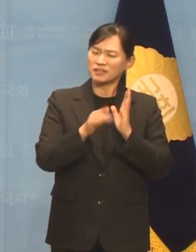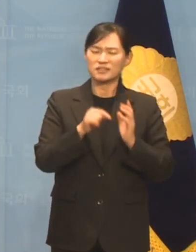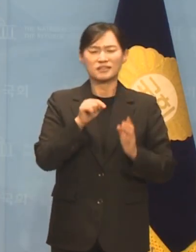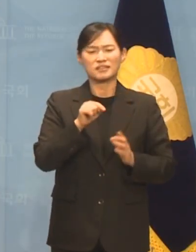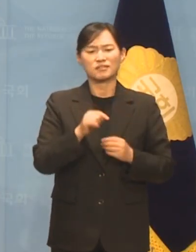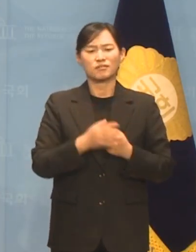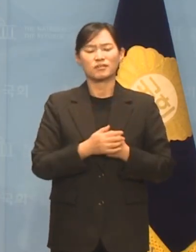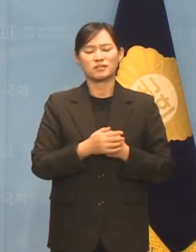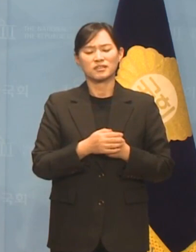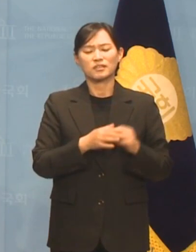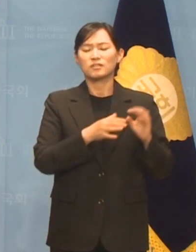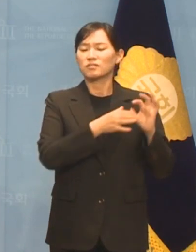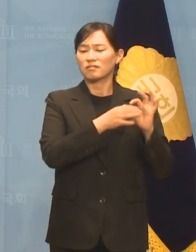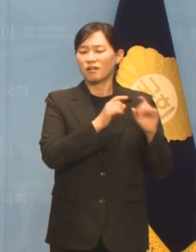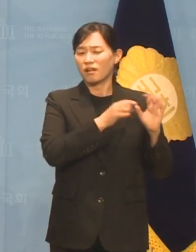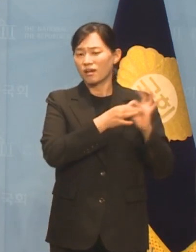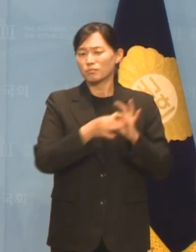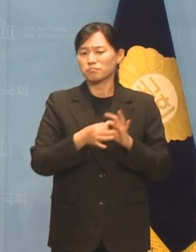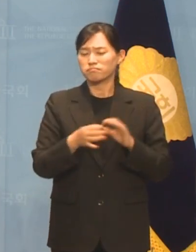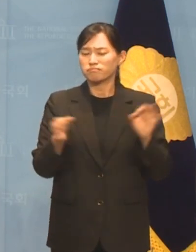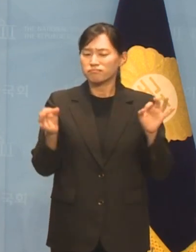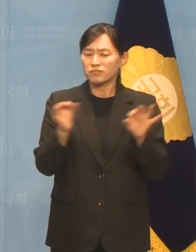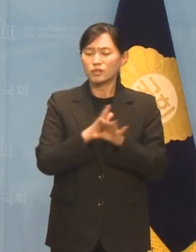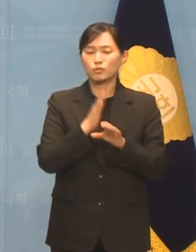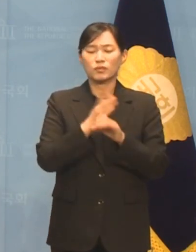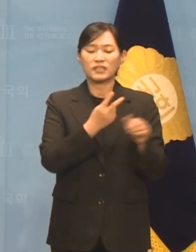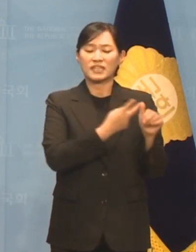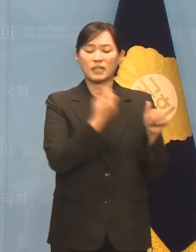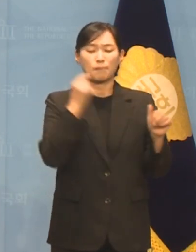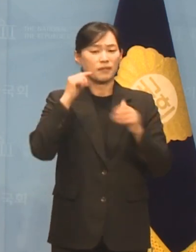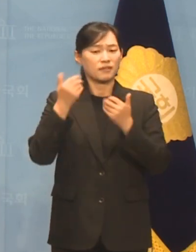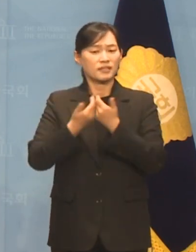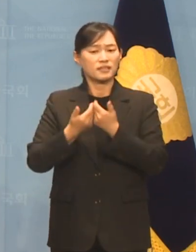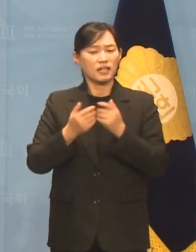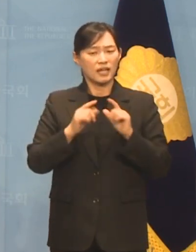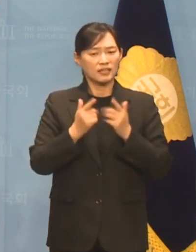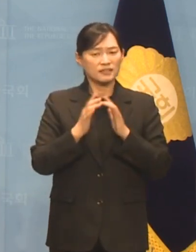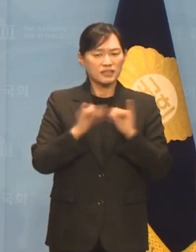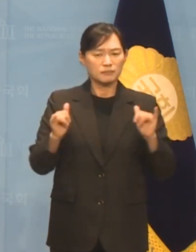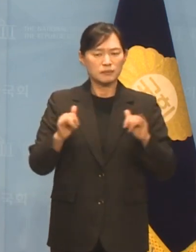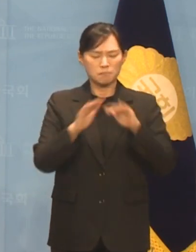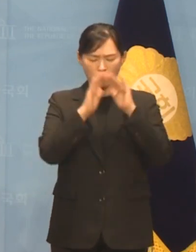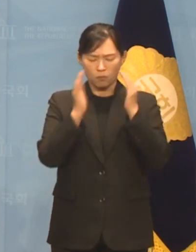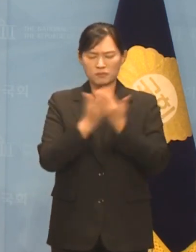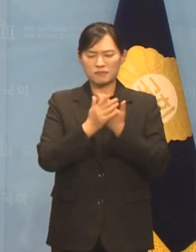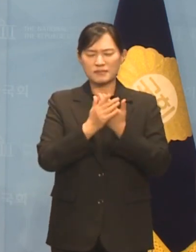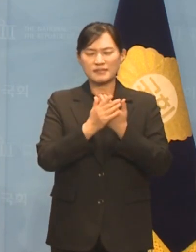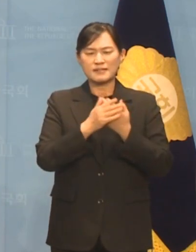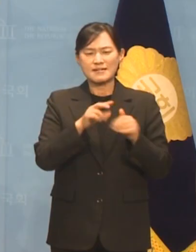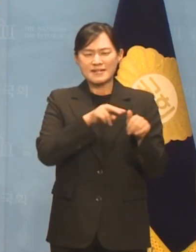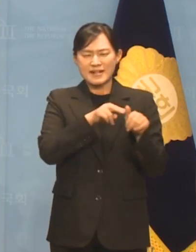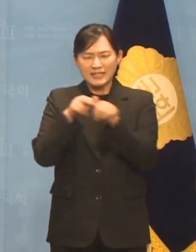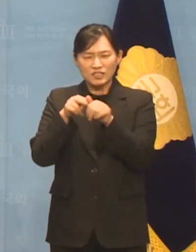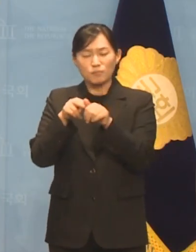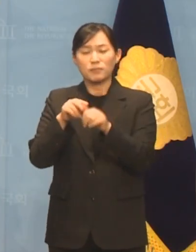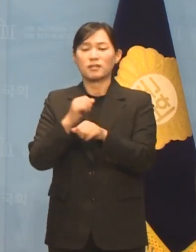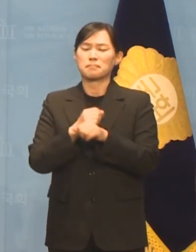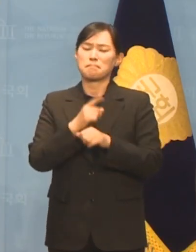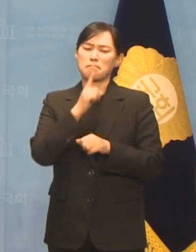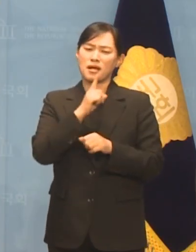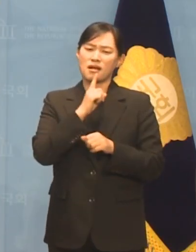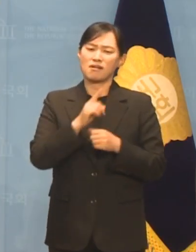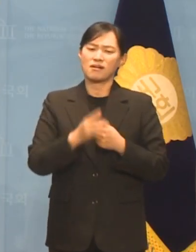논리마저도 점차 사라지고 있고 현재는 탄핵을 반대하지 않는 측은 모두 빨갱이, 간첩이라는 아무런 근거